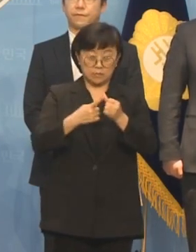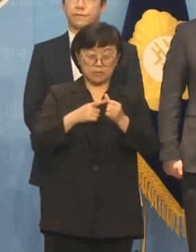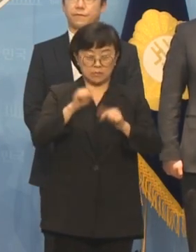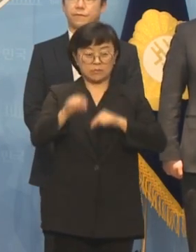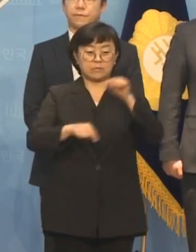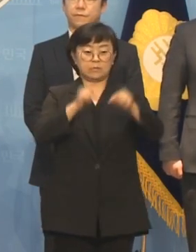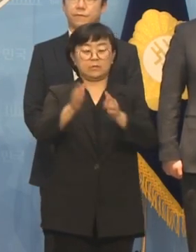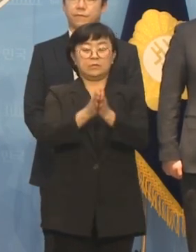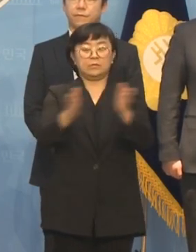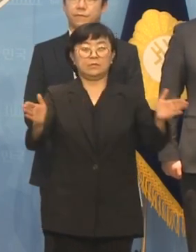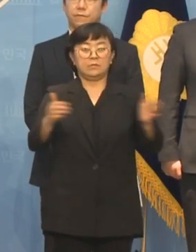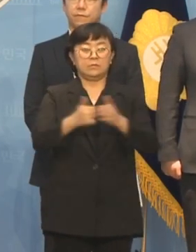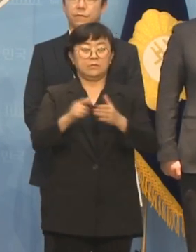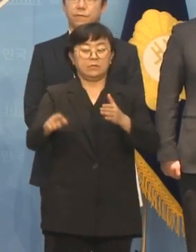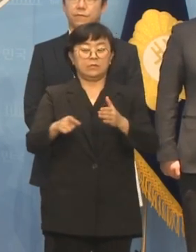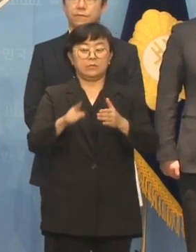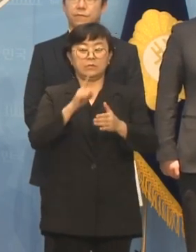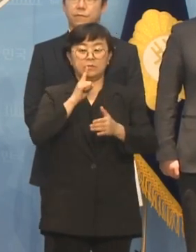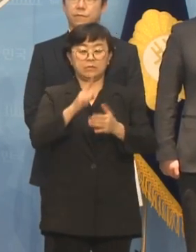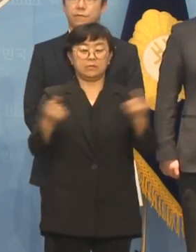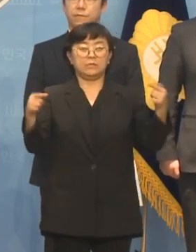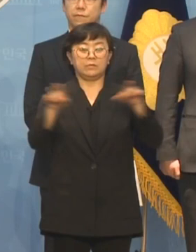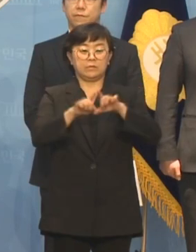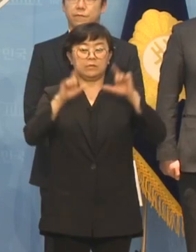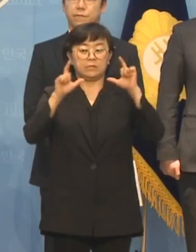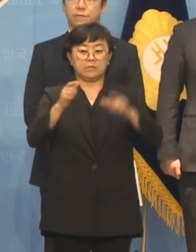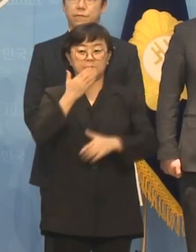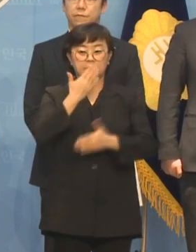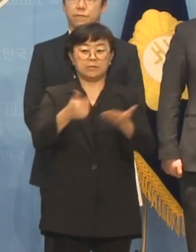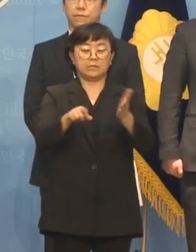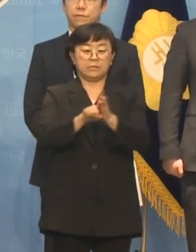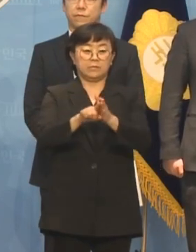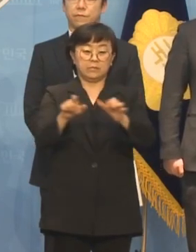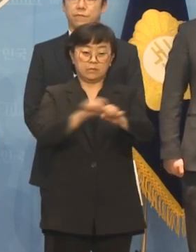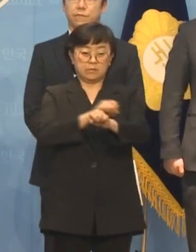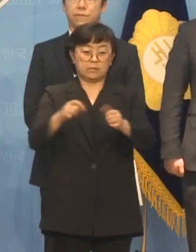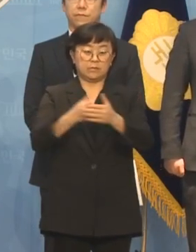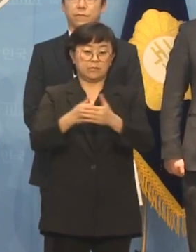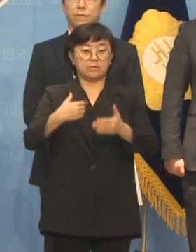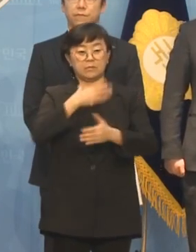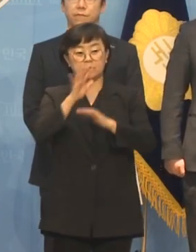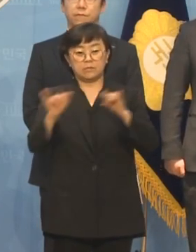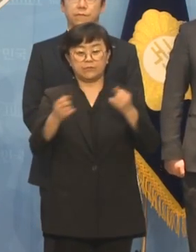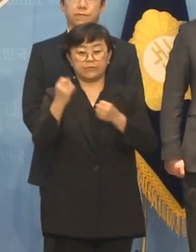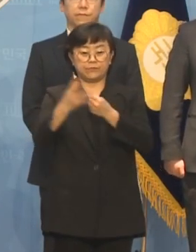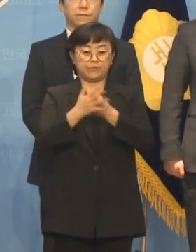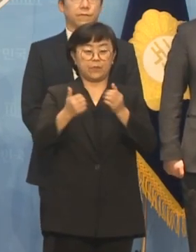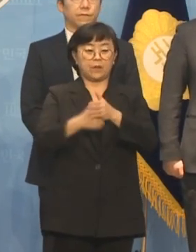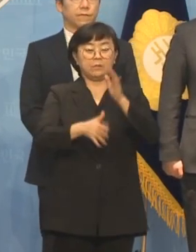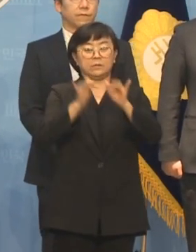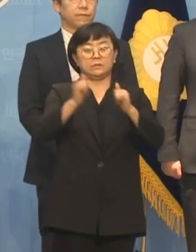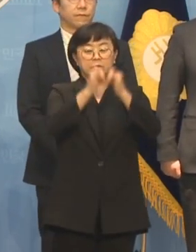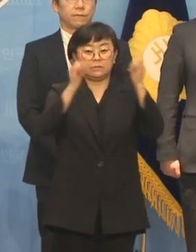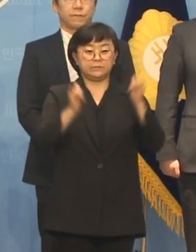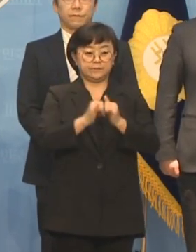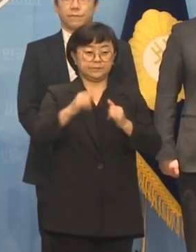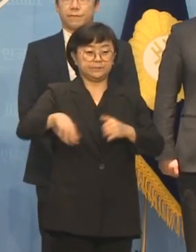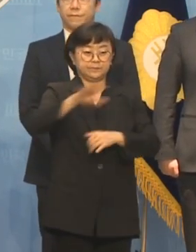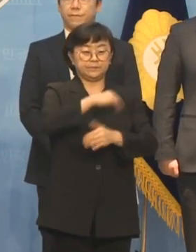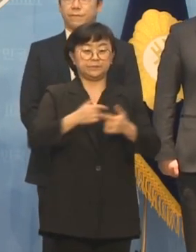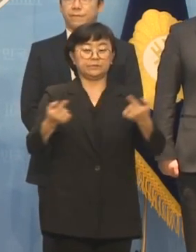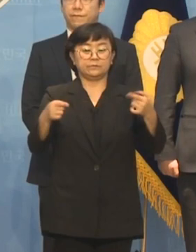떼기 시작했다라고 함께 선언할 수 있도록 특히나 원로분들을 비롯한 시민사회 진영에서도